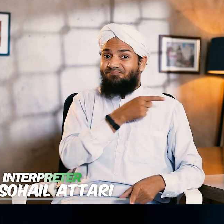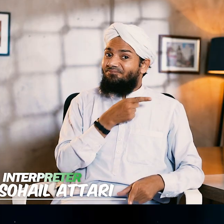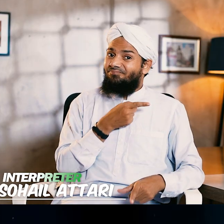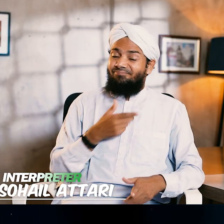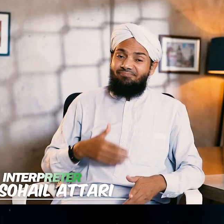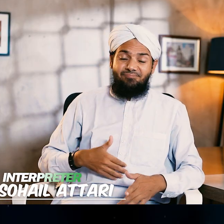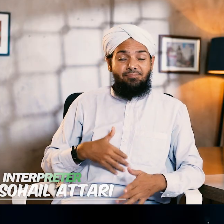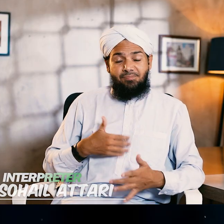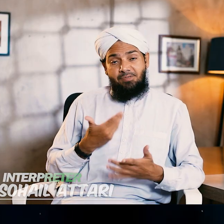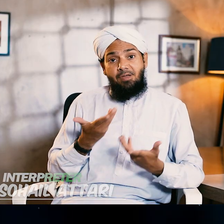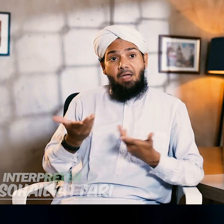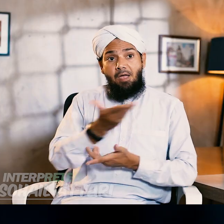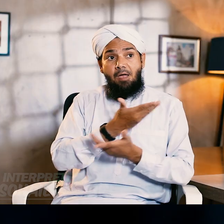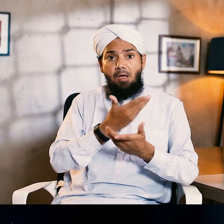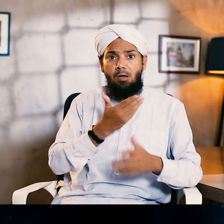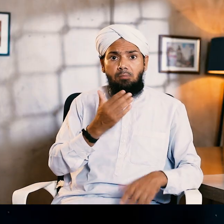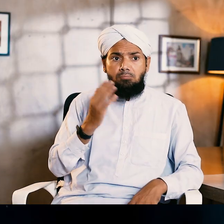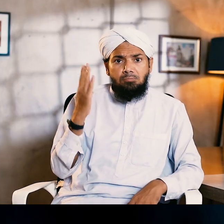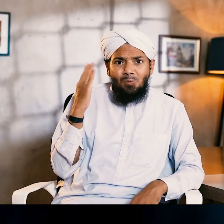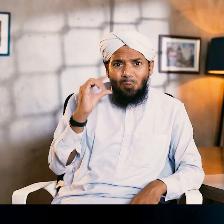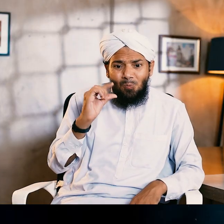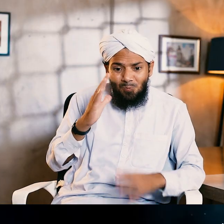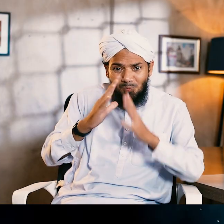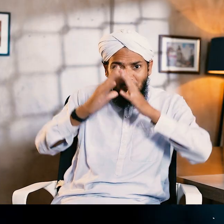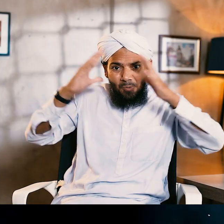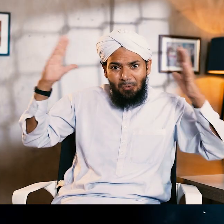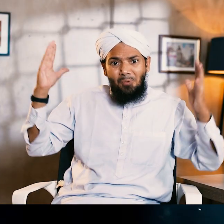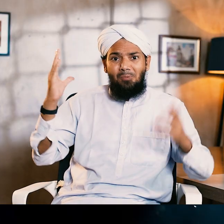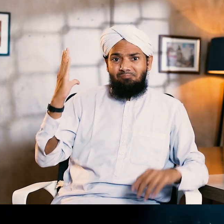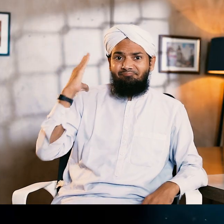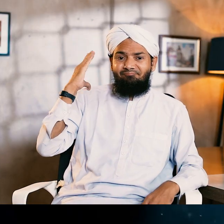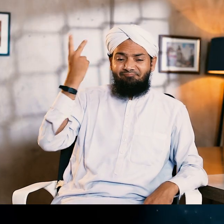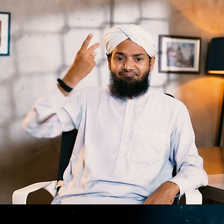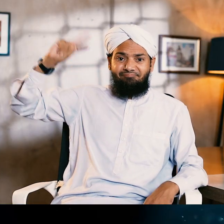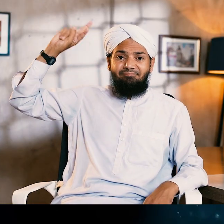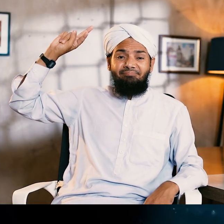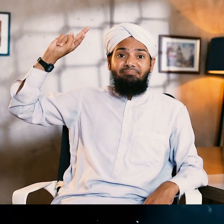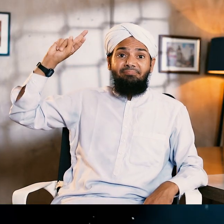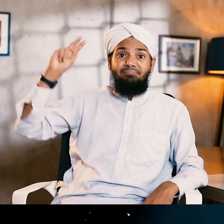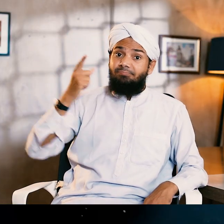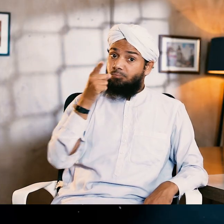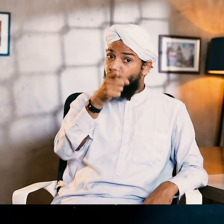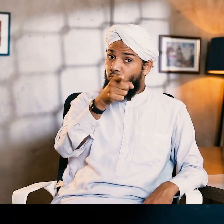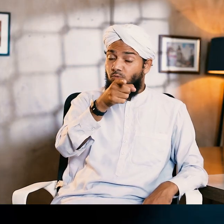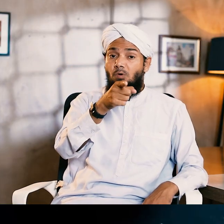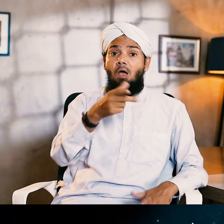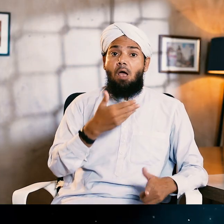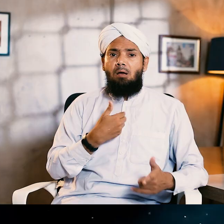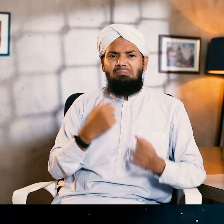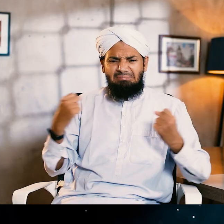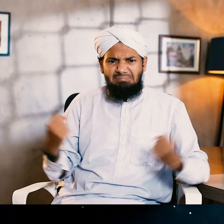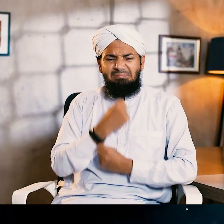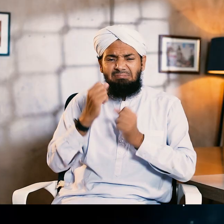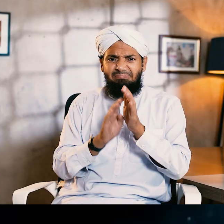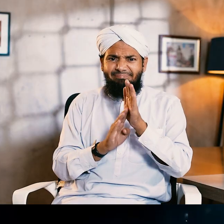خوشی مناتا ہے۔ اللہ کے بندو، یہ چھوٹی نیکی نہیں ہے، خدا کی قسم بہت بڑی نیکی ہے۔ اس کو مت چھوڑیں، اس کو